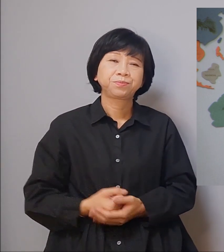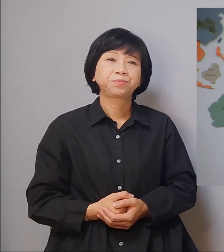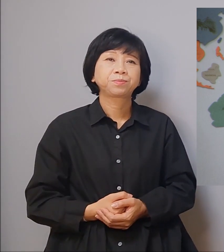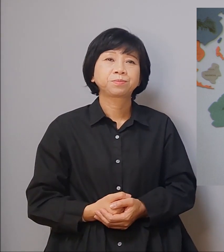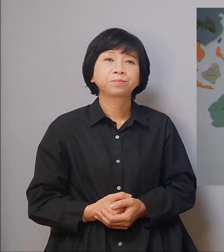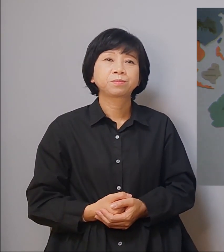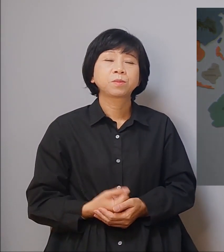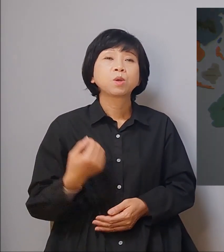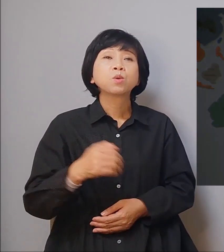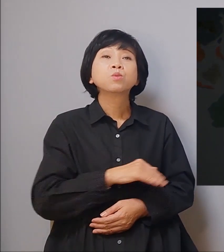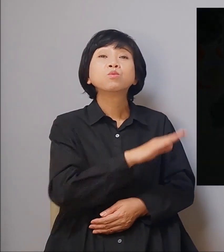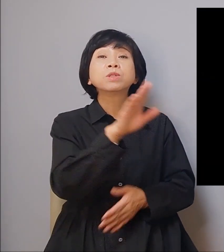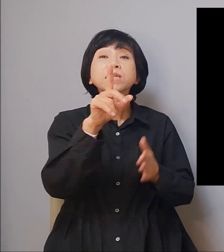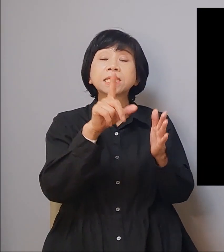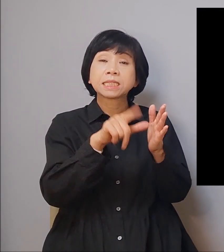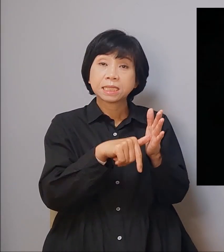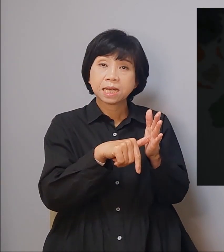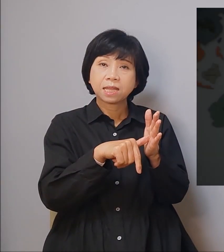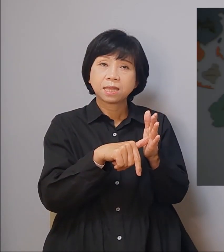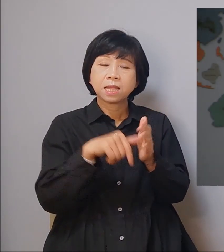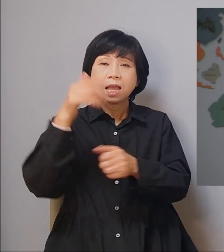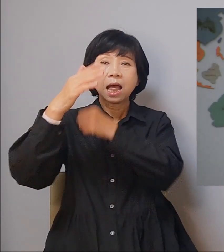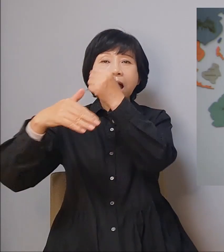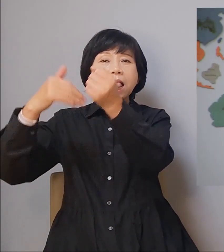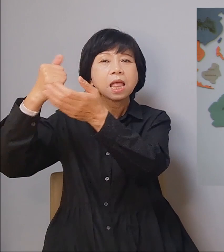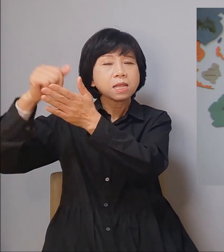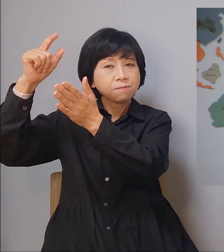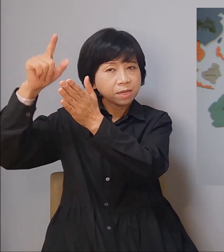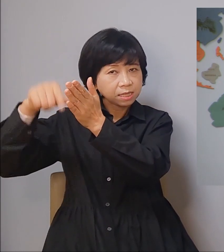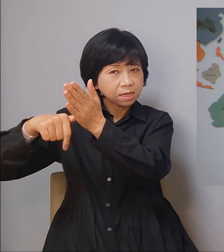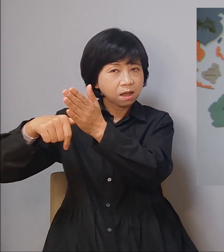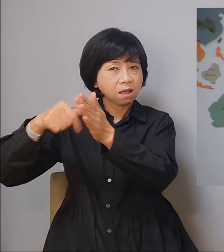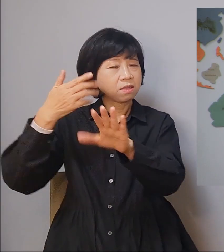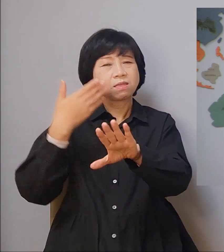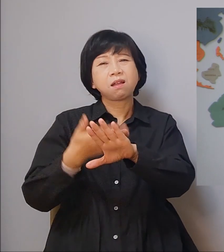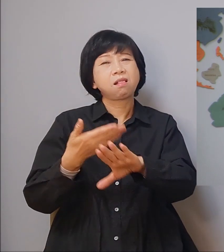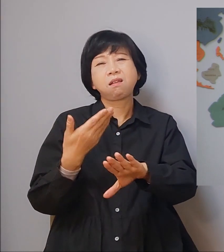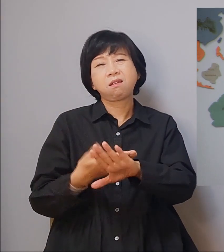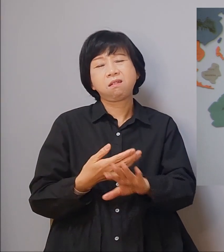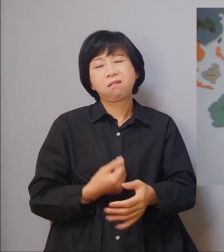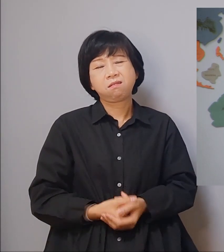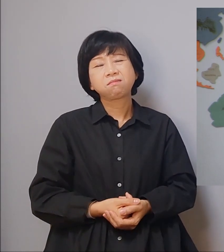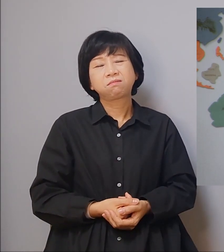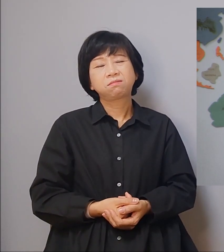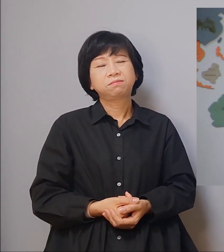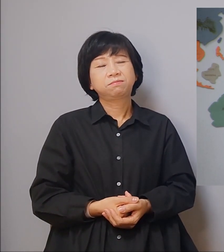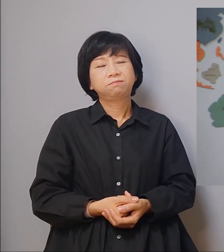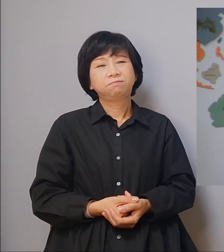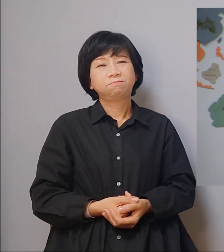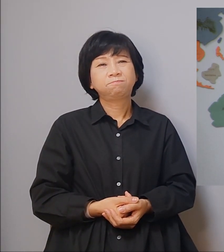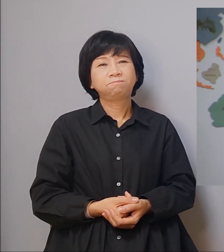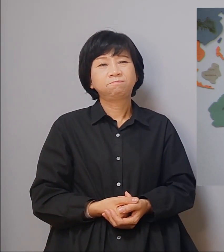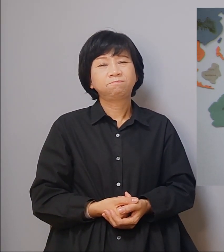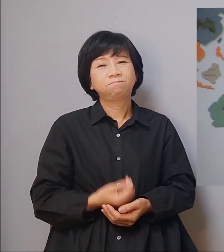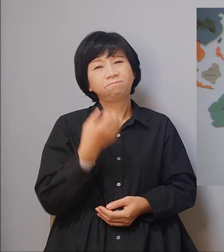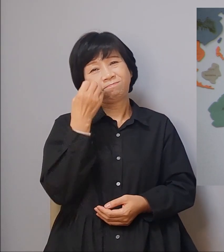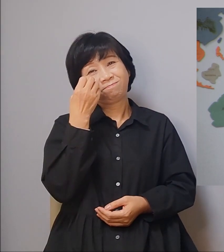우리의 시간표, 하나님의 시간표 좀처럼 같을 때가 없습니다. 이상하죠.